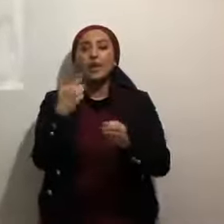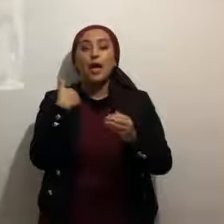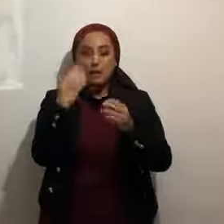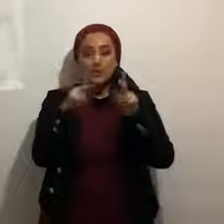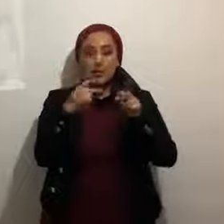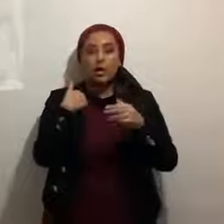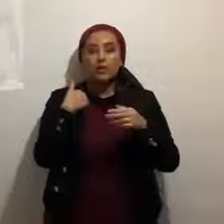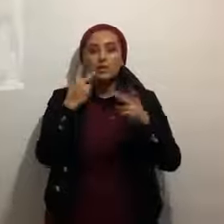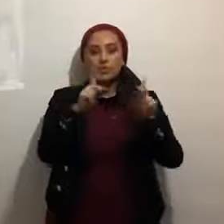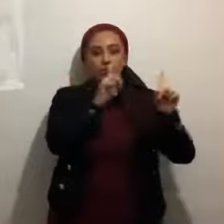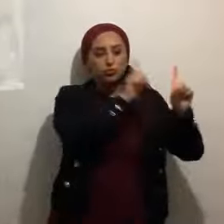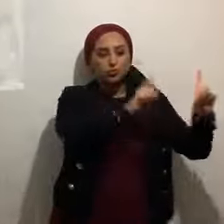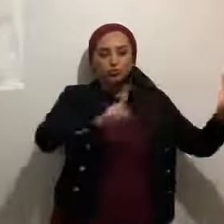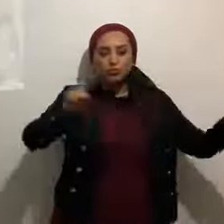Por kilómetros y kilómetros.